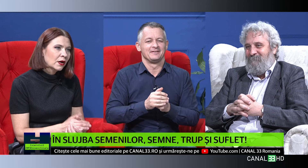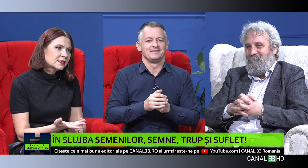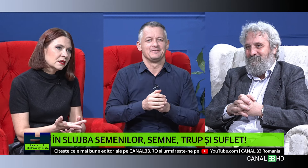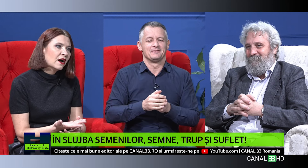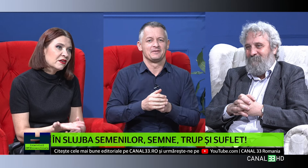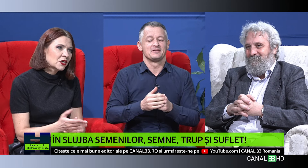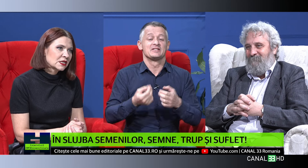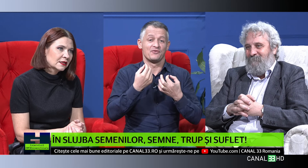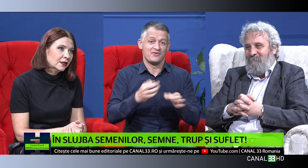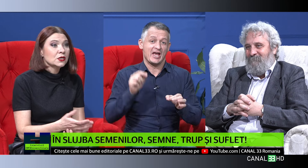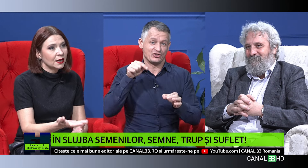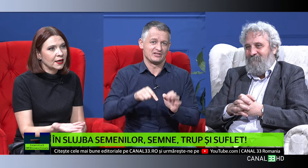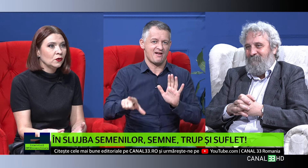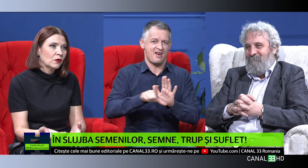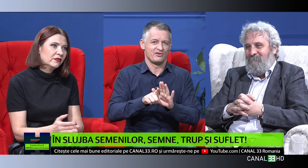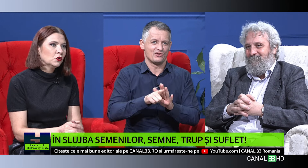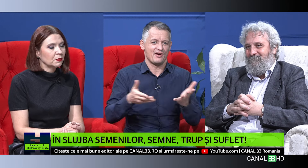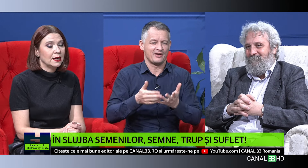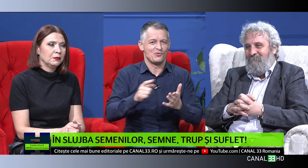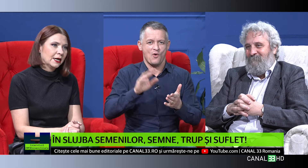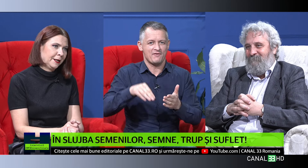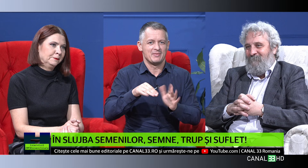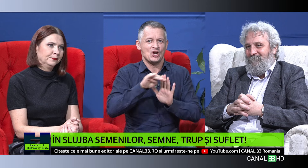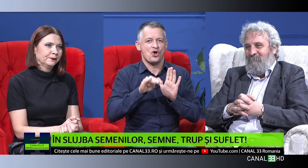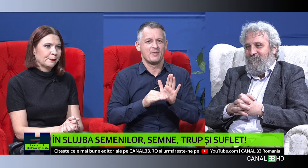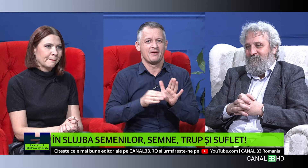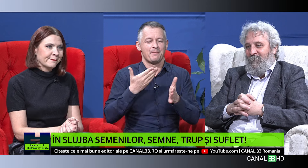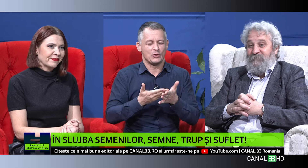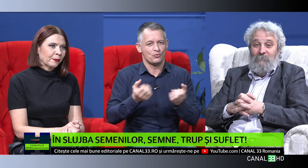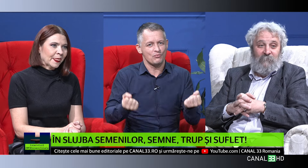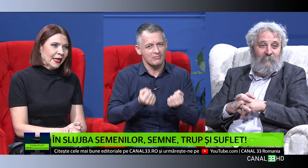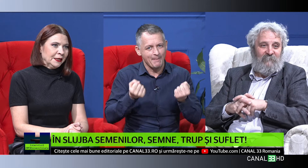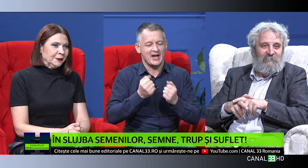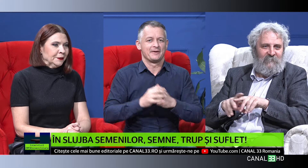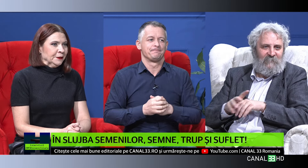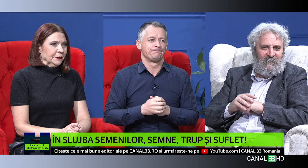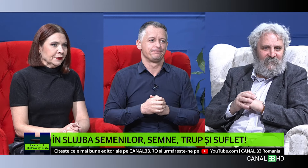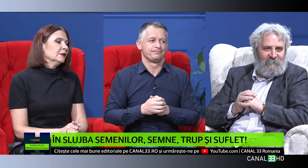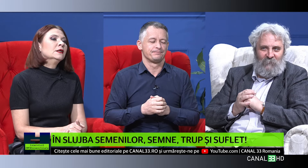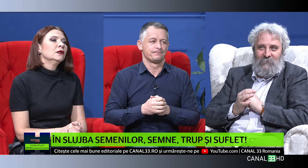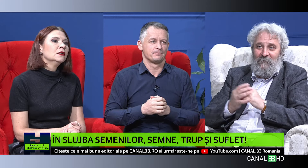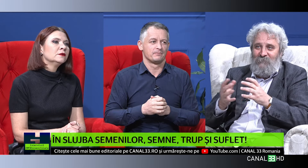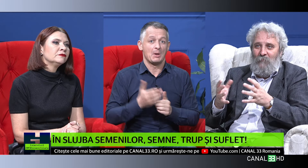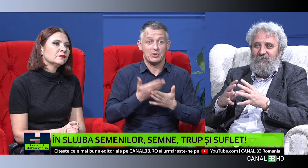rigoare, să avem această lege la care nu avem norme de aplicare. Asta probabil fiindcă Adriana Săftoiu n-a mai făcut parte